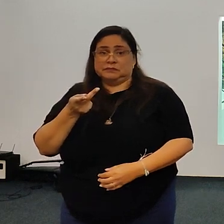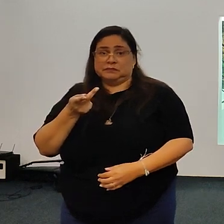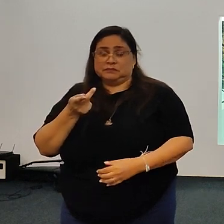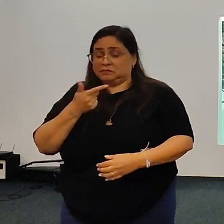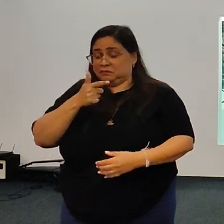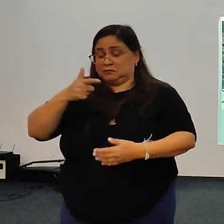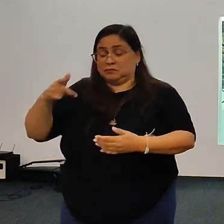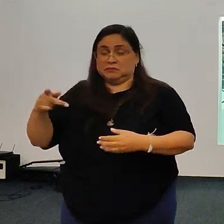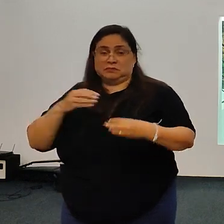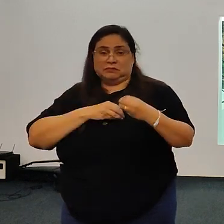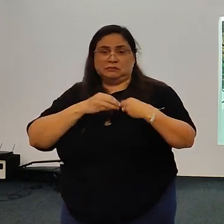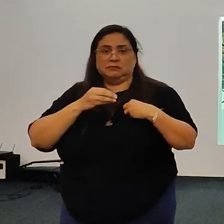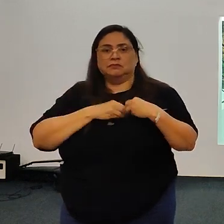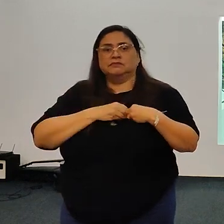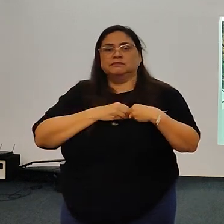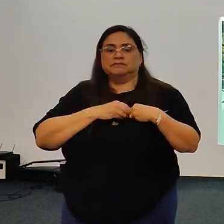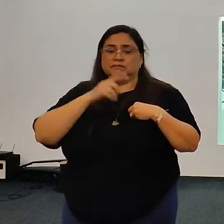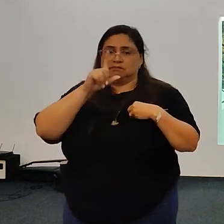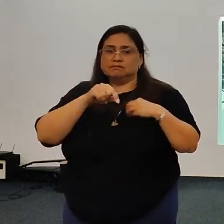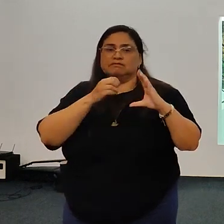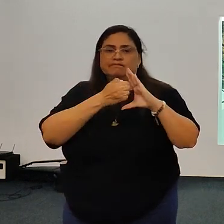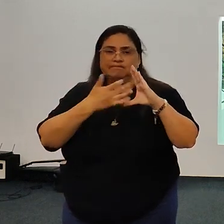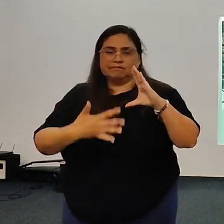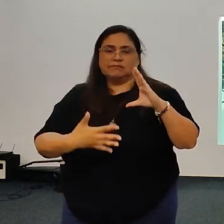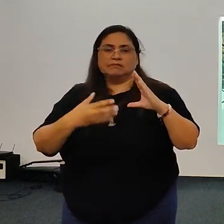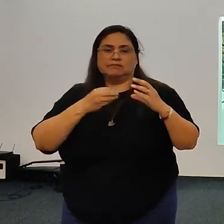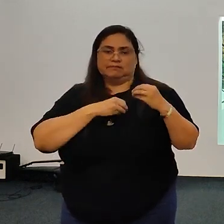característica de quem está nas trevas.